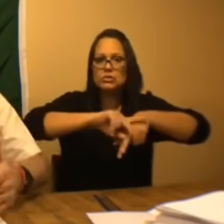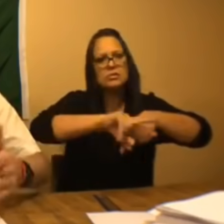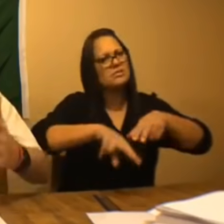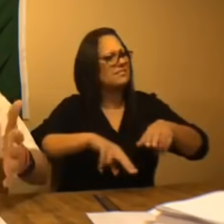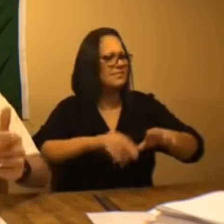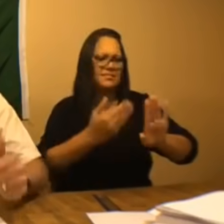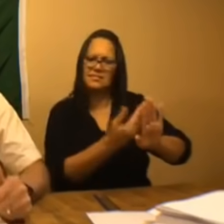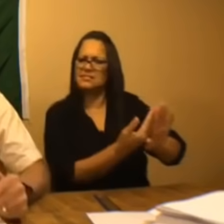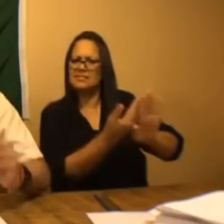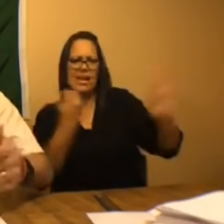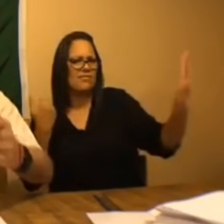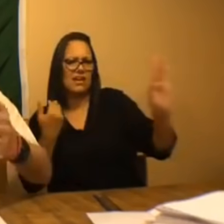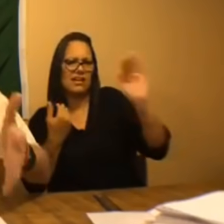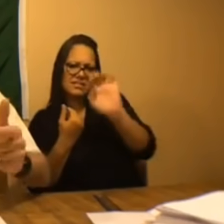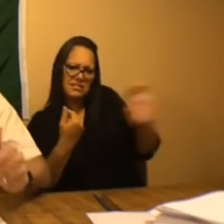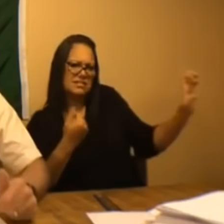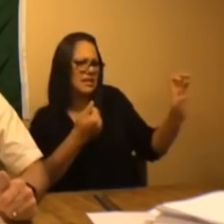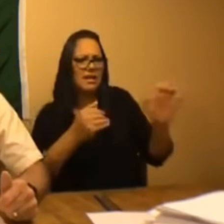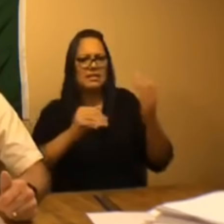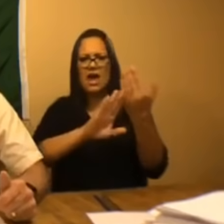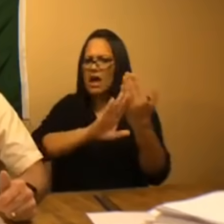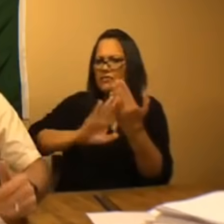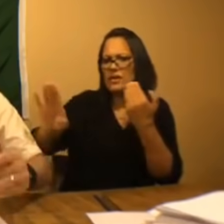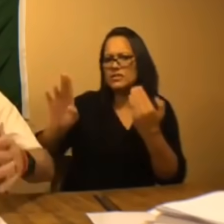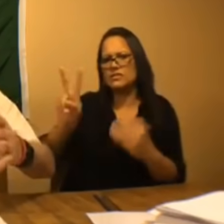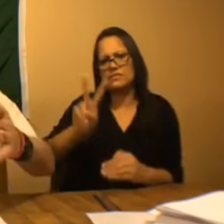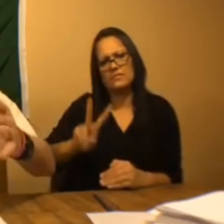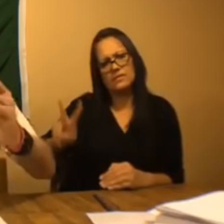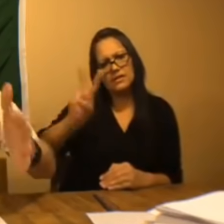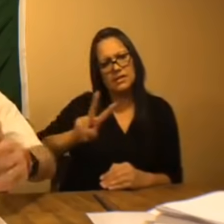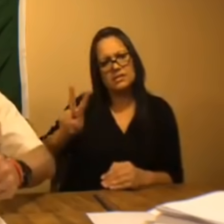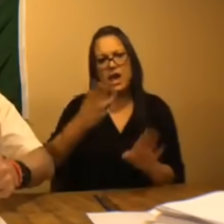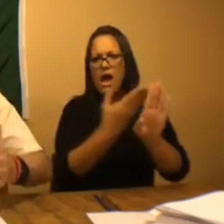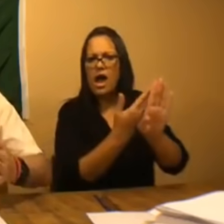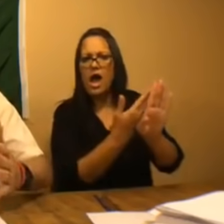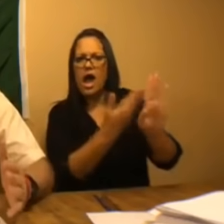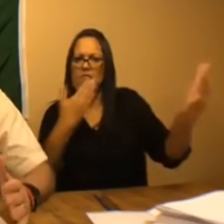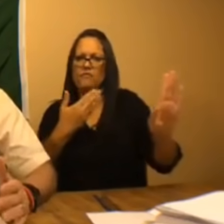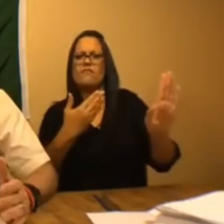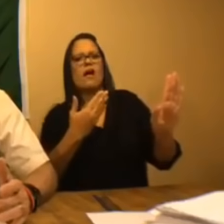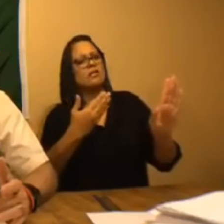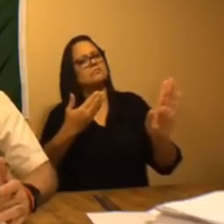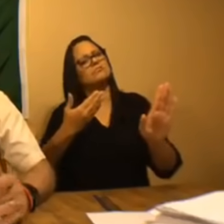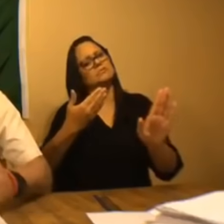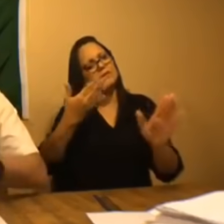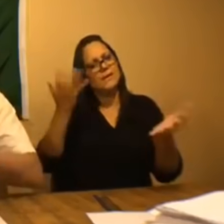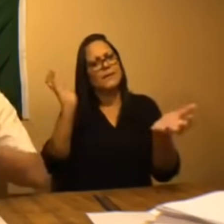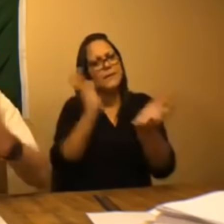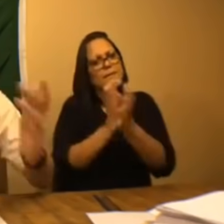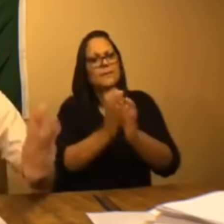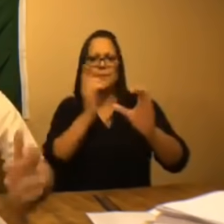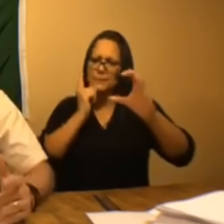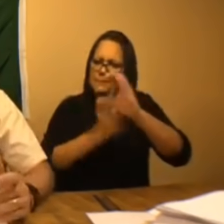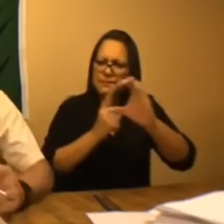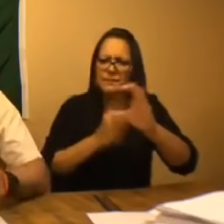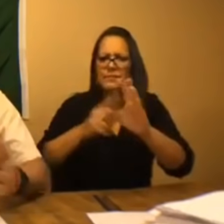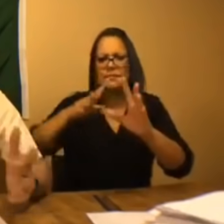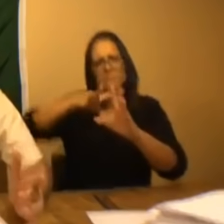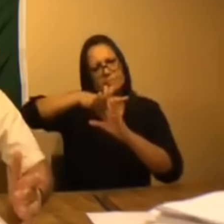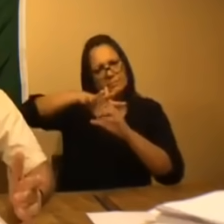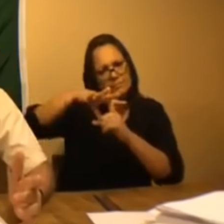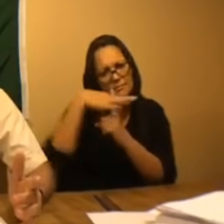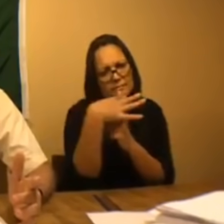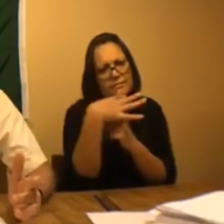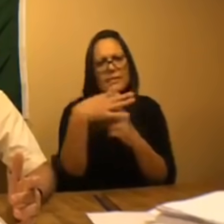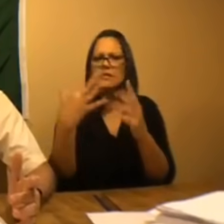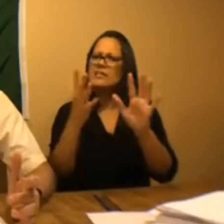dessa ideologia de esquerda, nos afastar da Venezuela, nos afastar do socialismo, do comunismo, buscarmos aí o